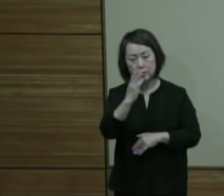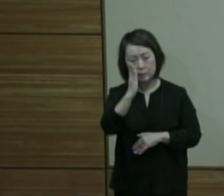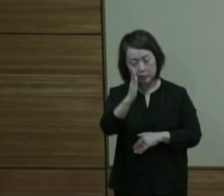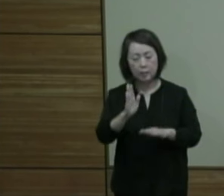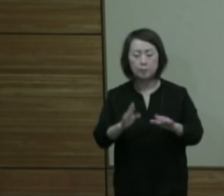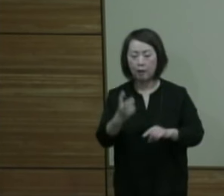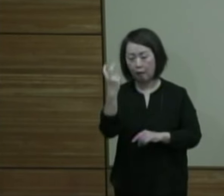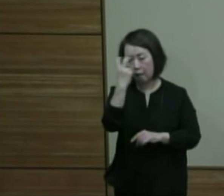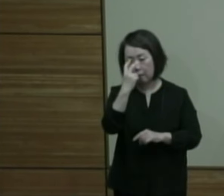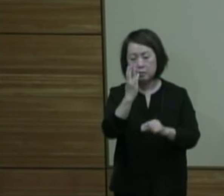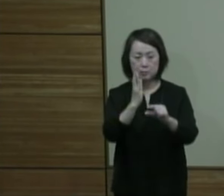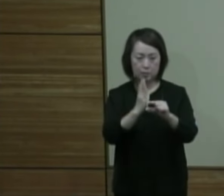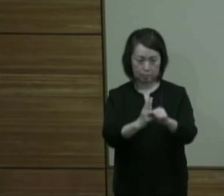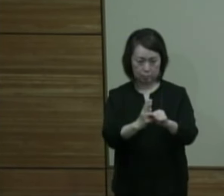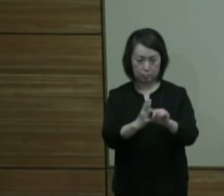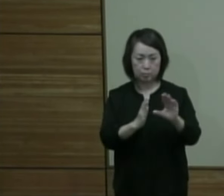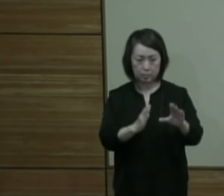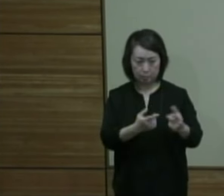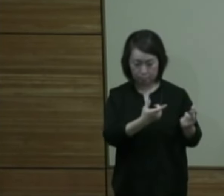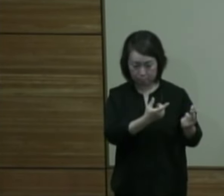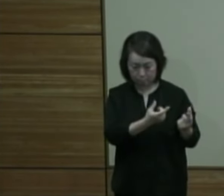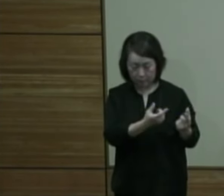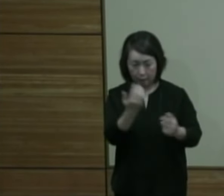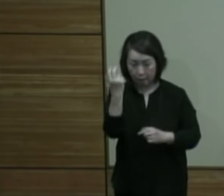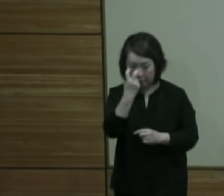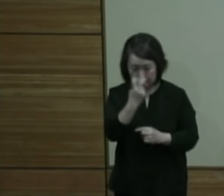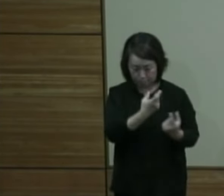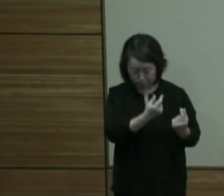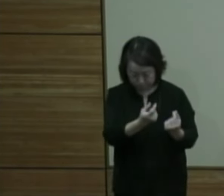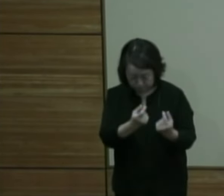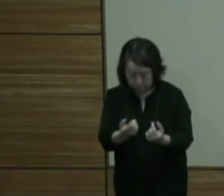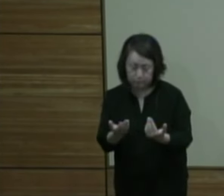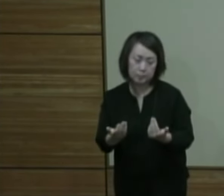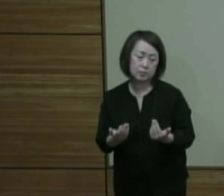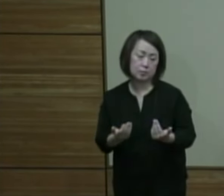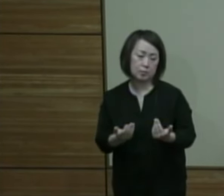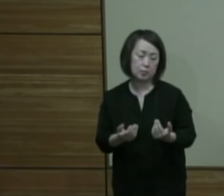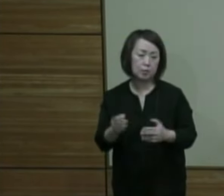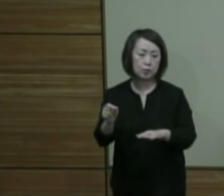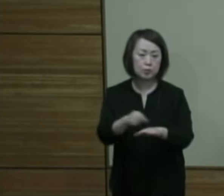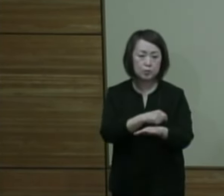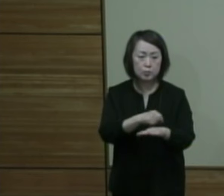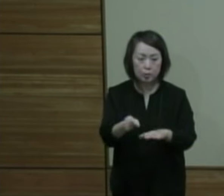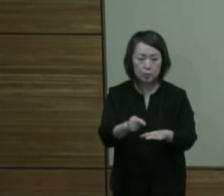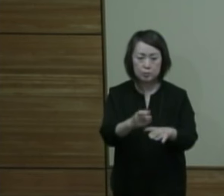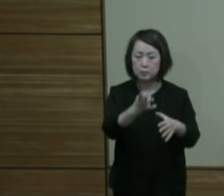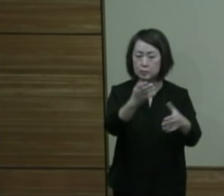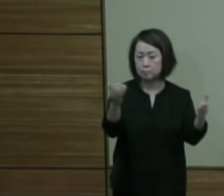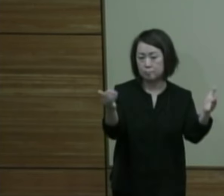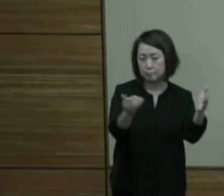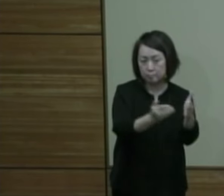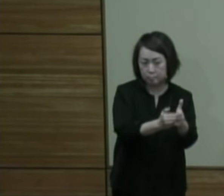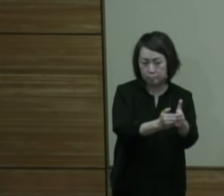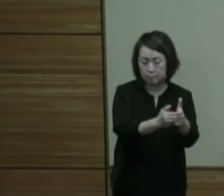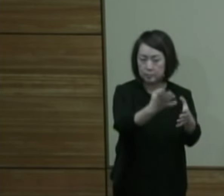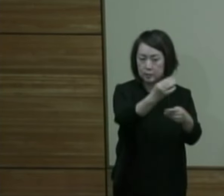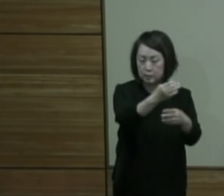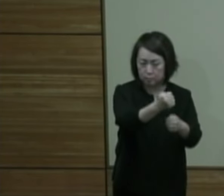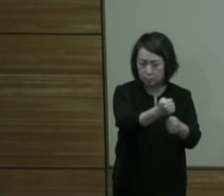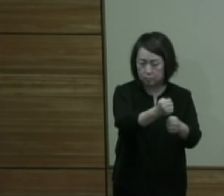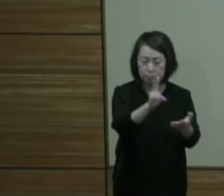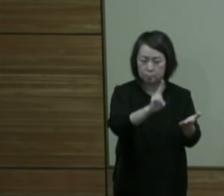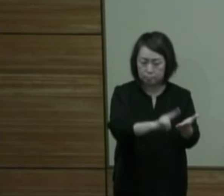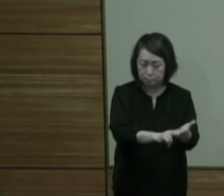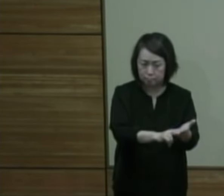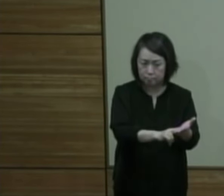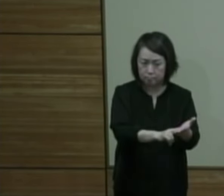中でありまして、きちんとした監査が必要だと思ってますので、特にいつまでというふうにですね、期限を切ってこの期限